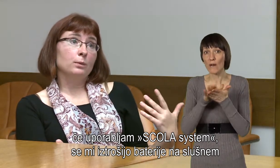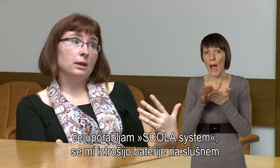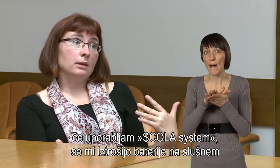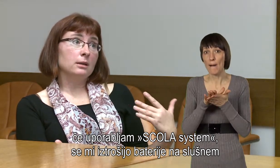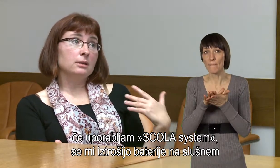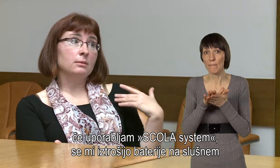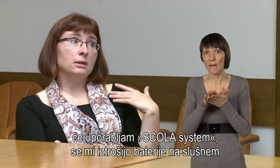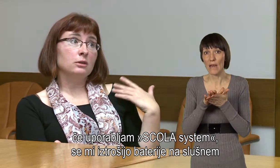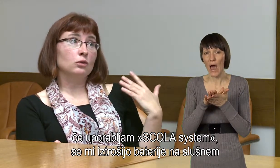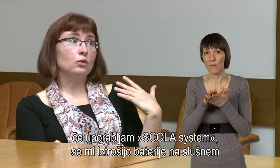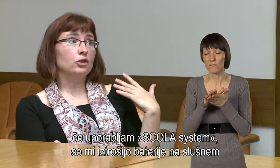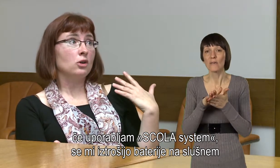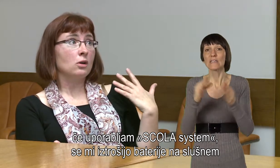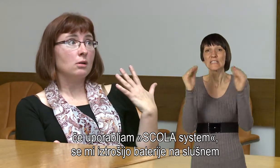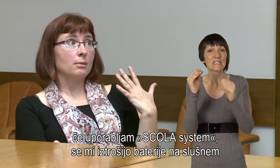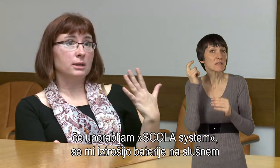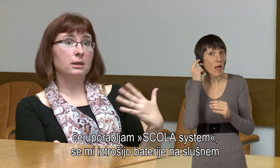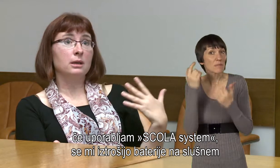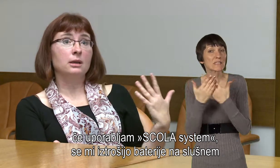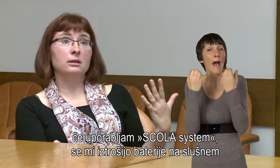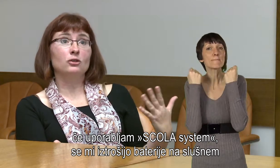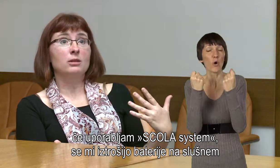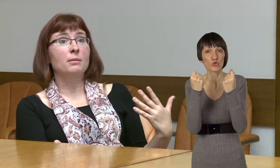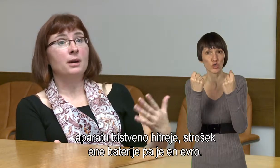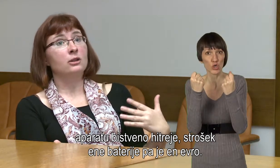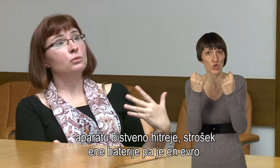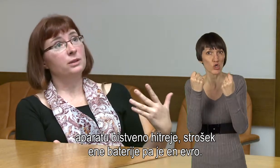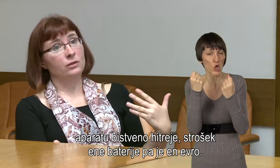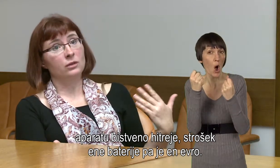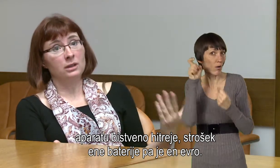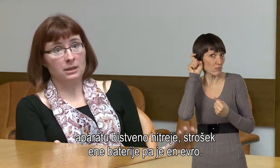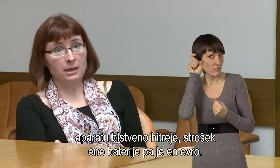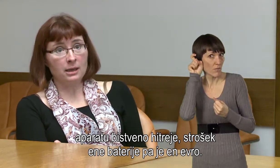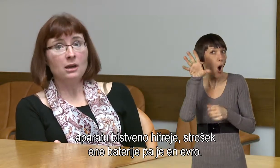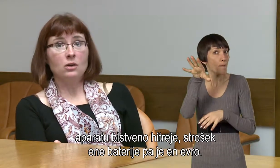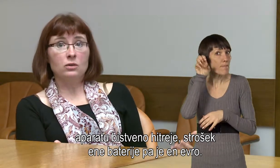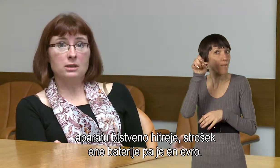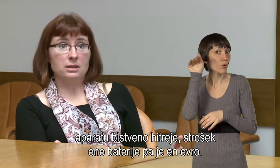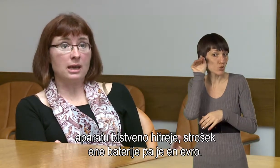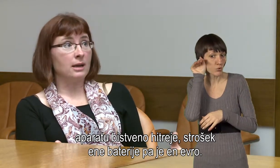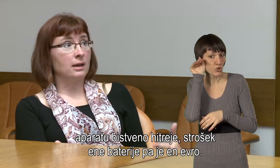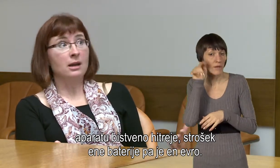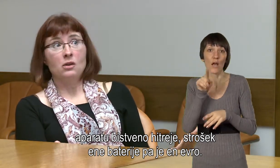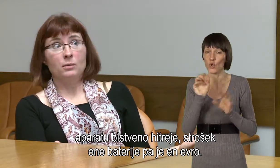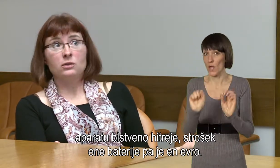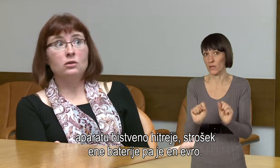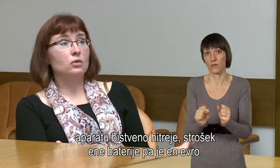pomeni, da se mi strošijo baterije na slušnem aparatu bistveno hitreje kot sicer, v bistvu strošek